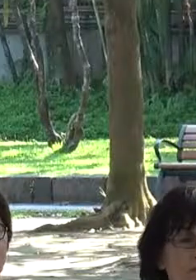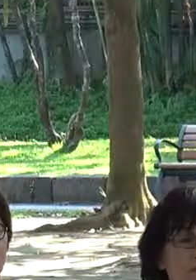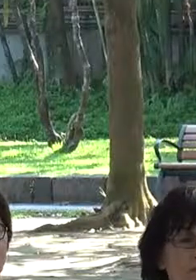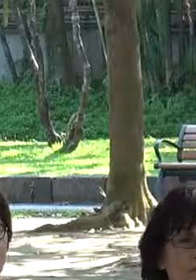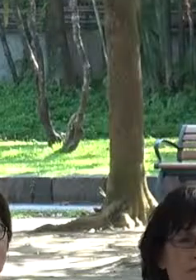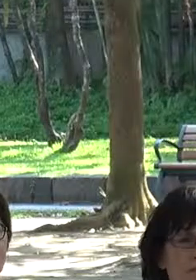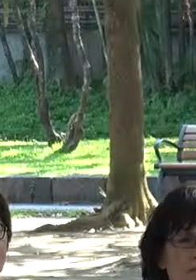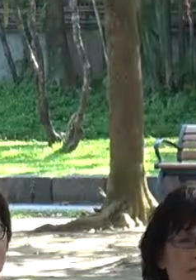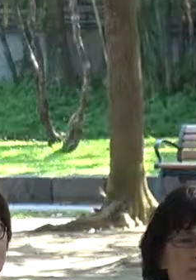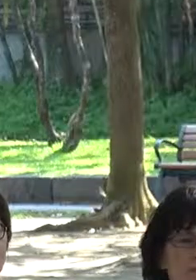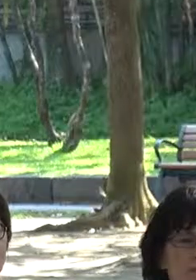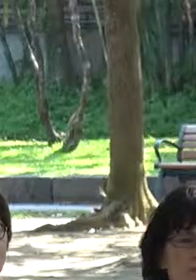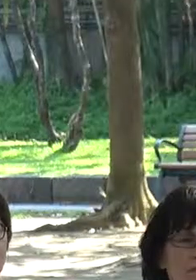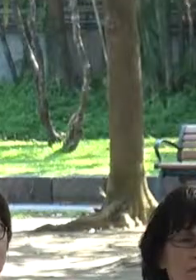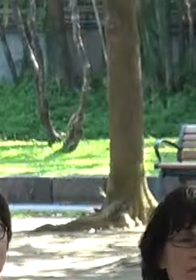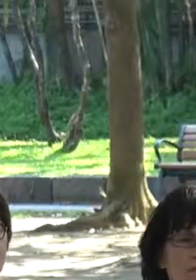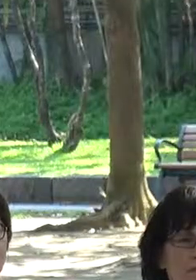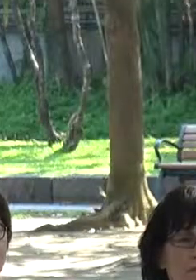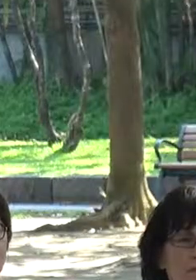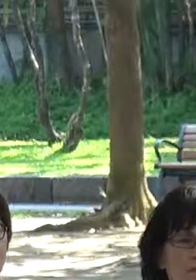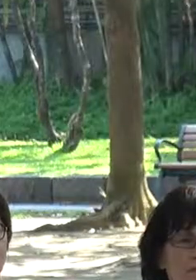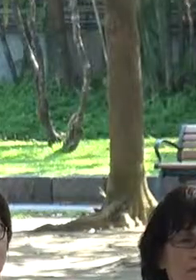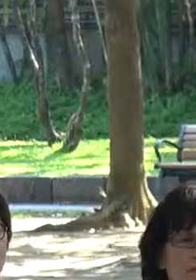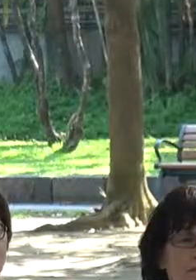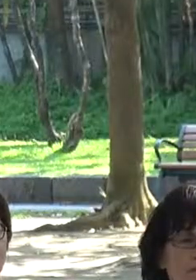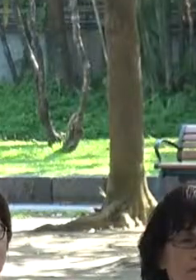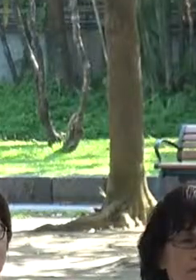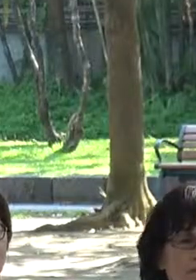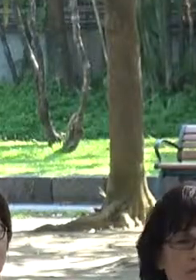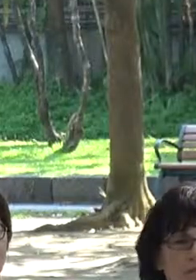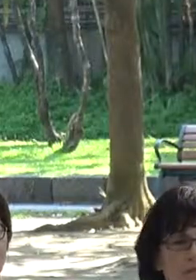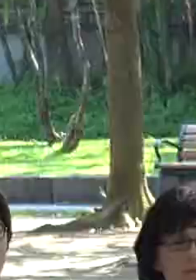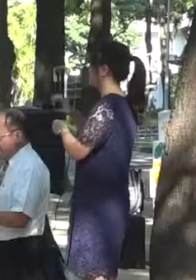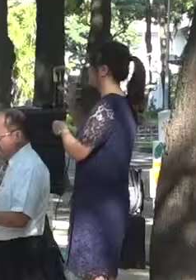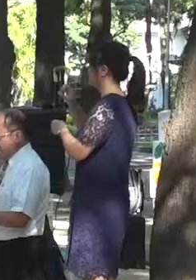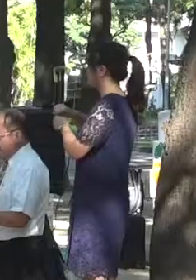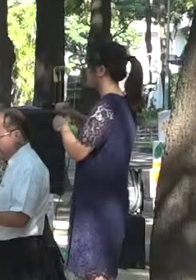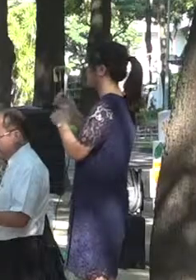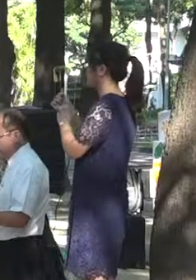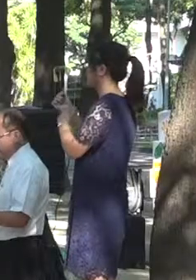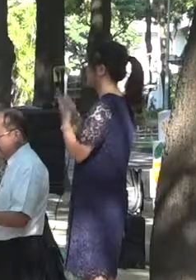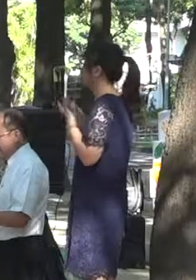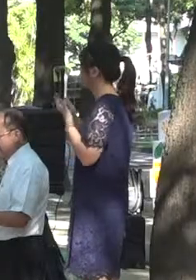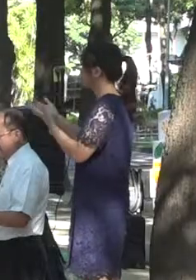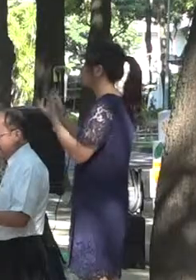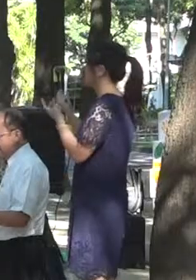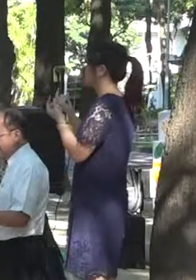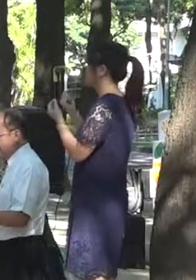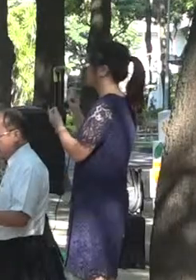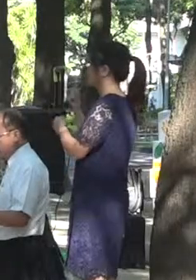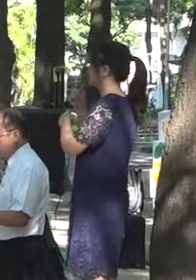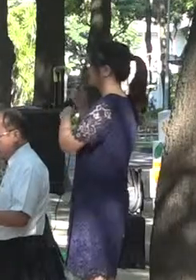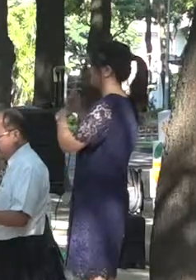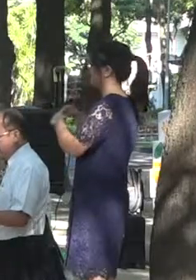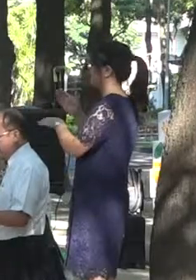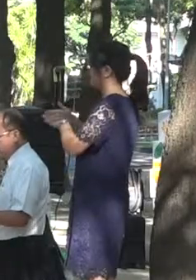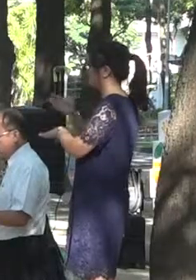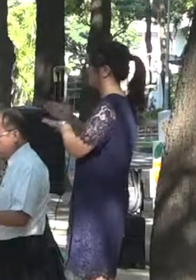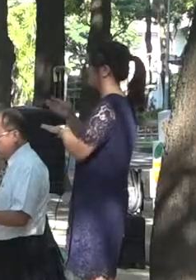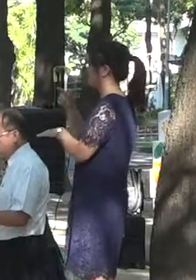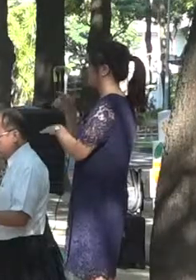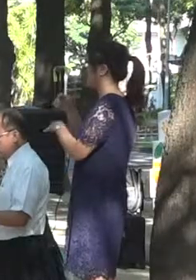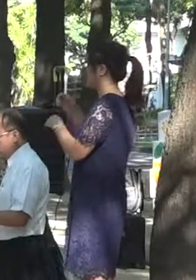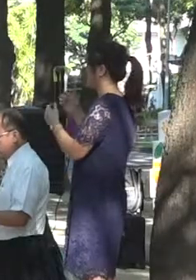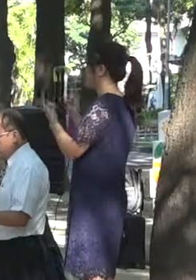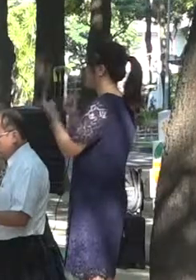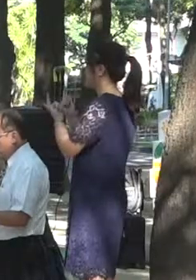听的诗歌，同心来敬拜咱的上帝。也感谢咱台北中会五位中委